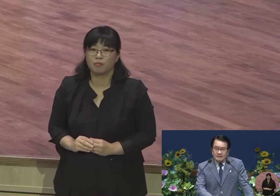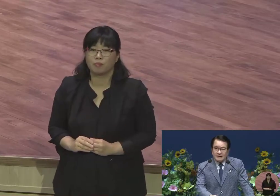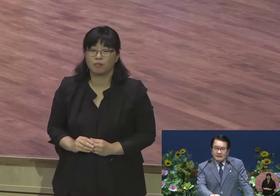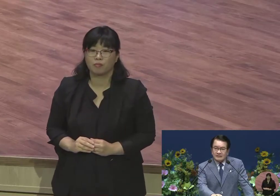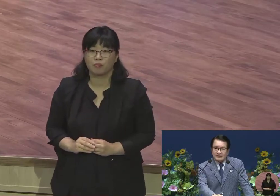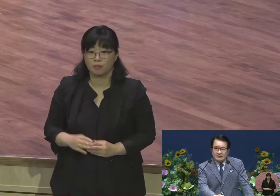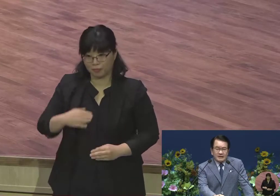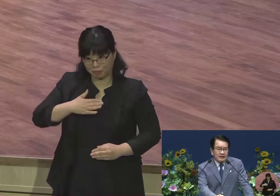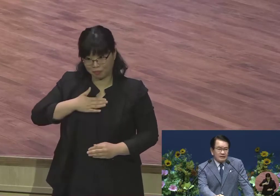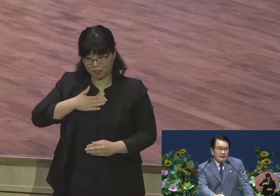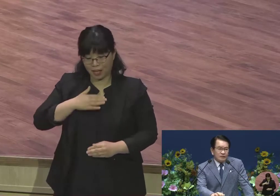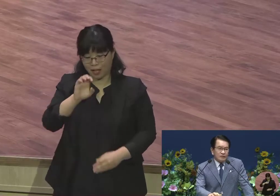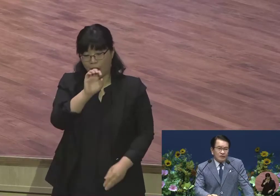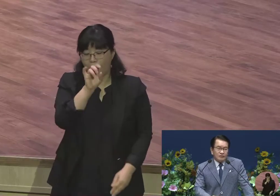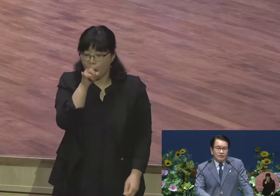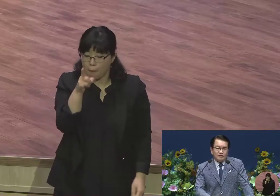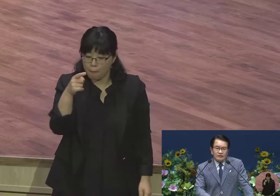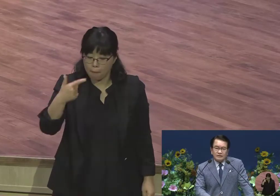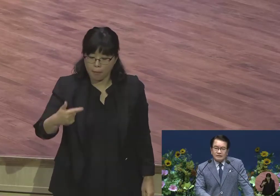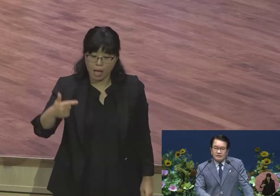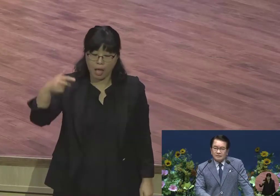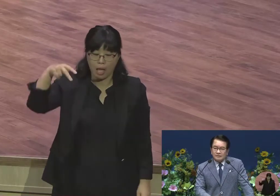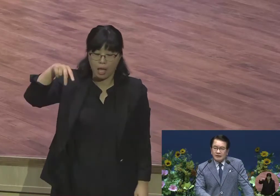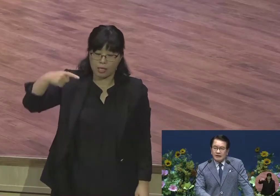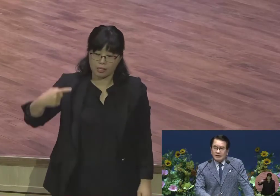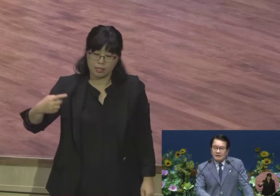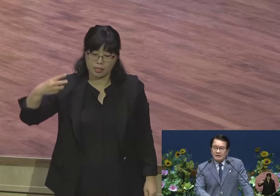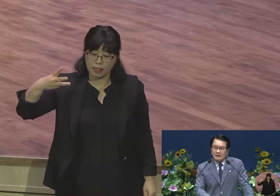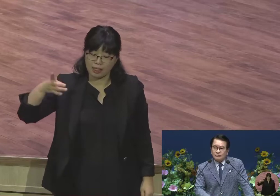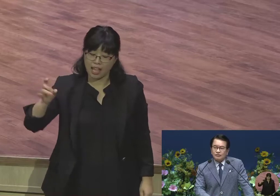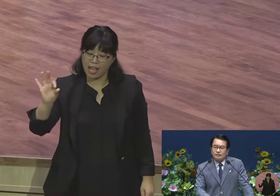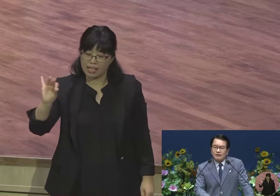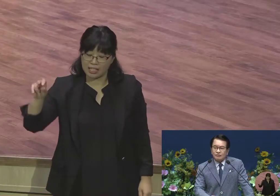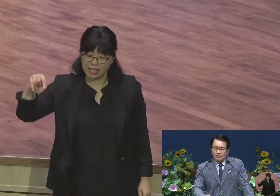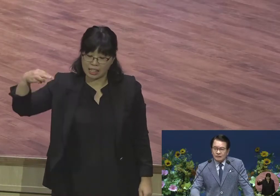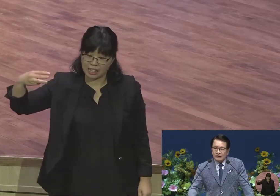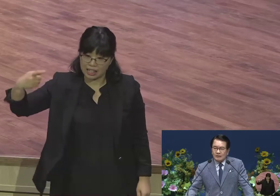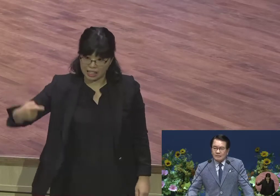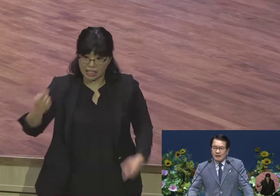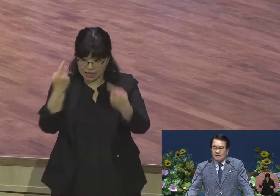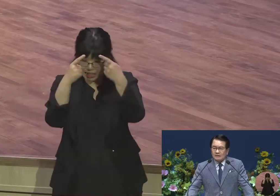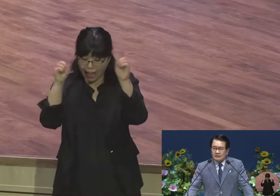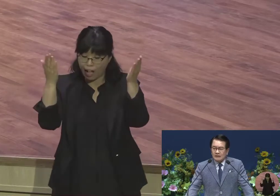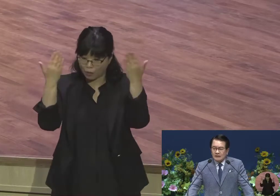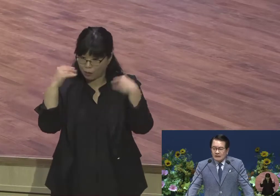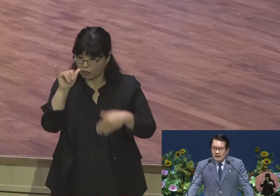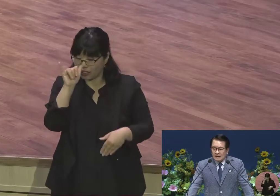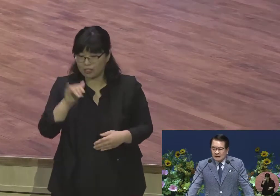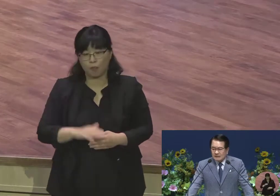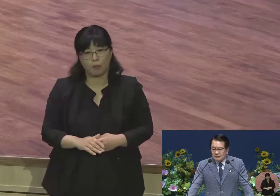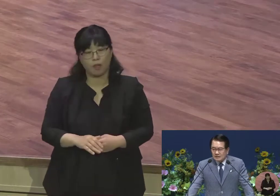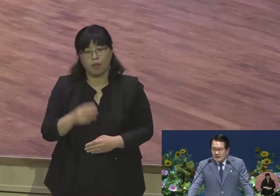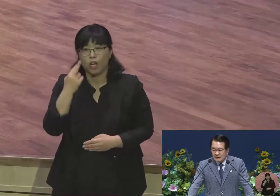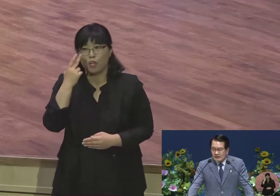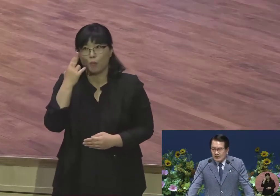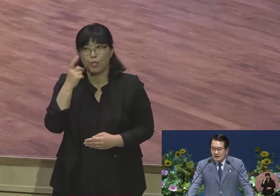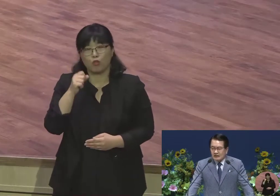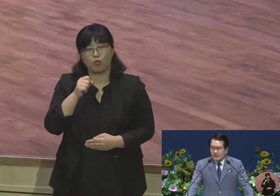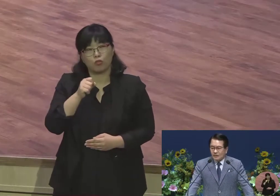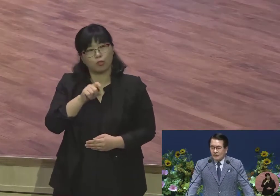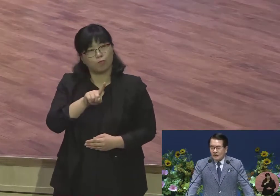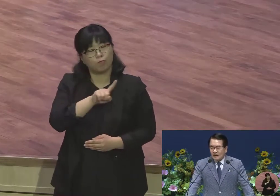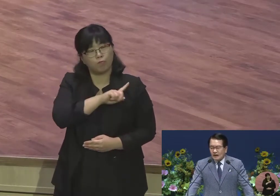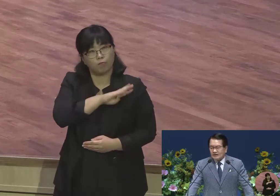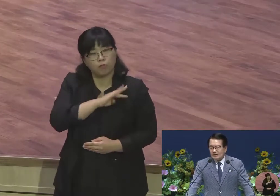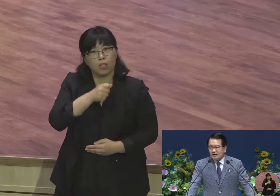펜스테이 대학이라고 미국에서 10대 안에 들어가는 숫자로서 그렇게 많은 대학이었습니다. 그